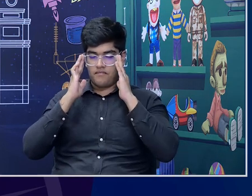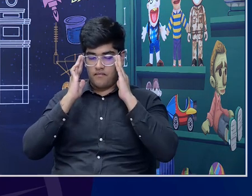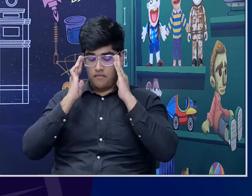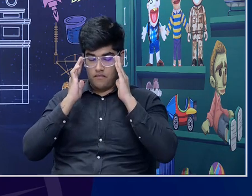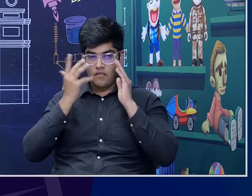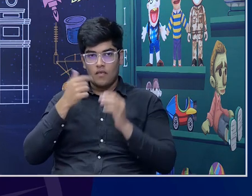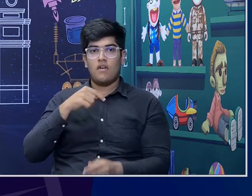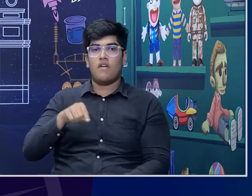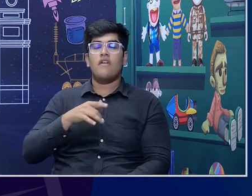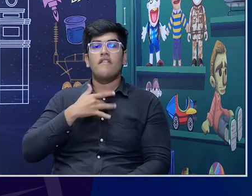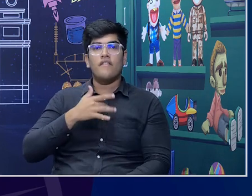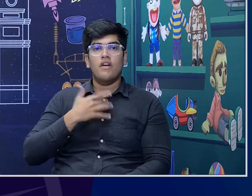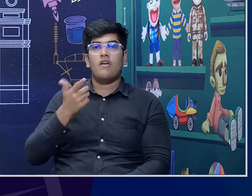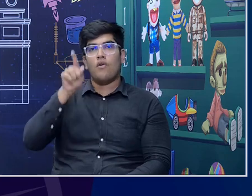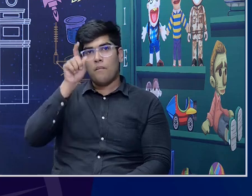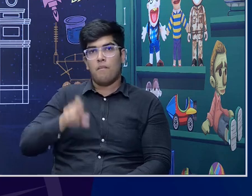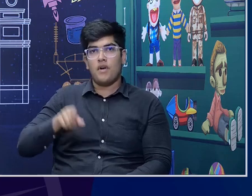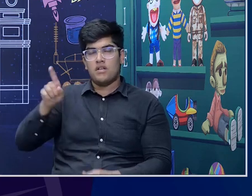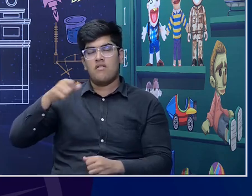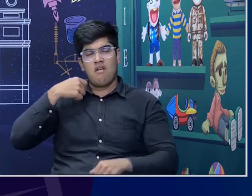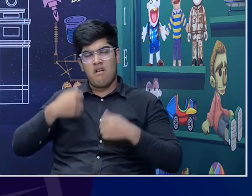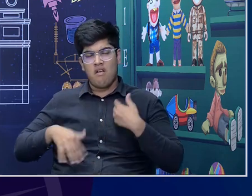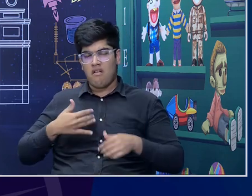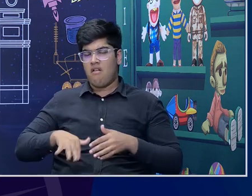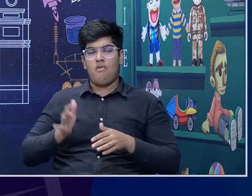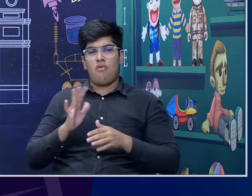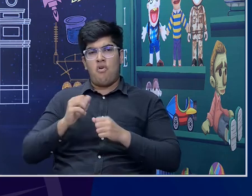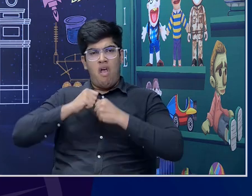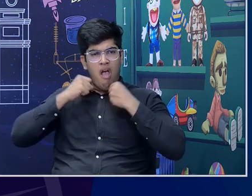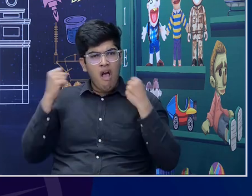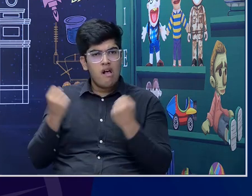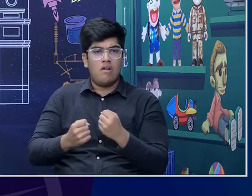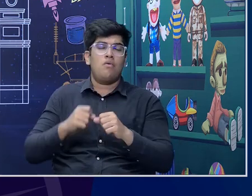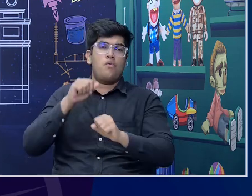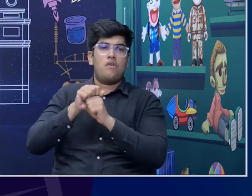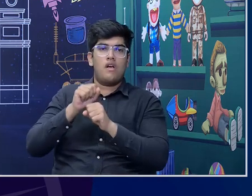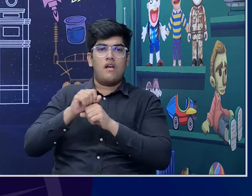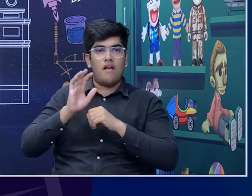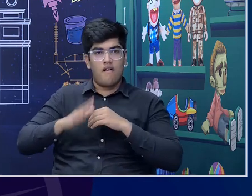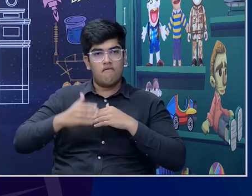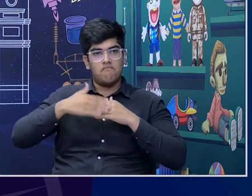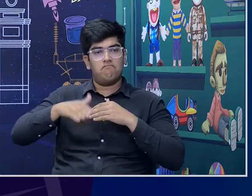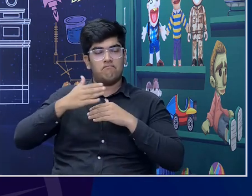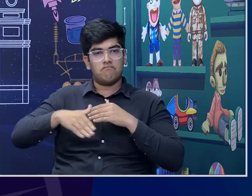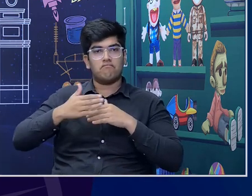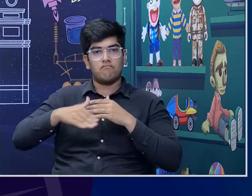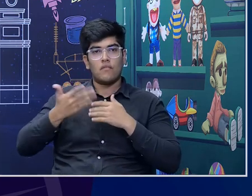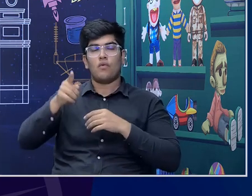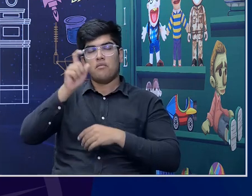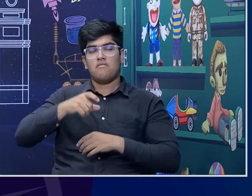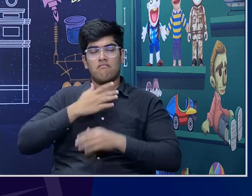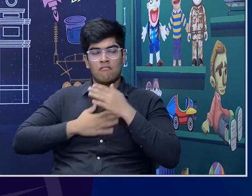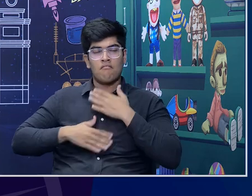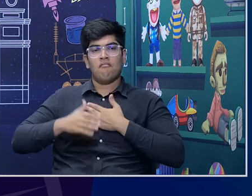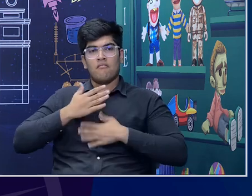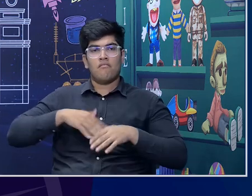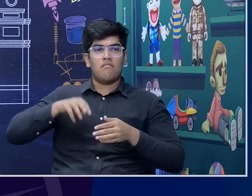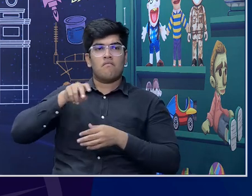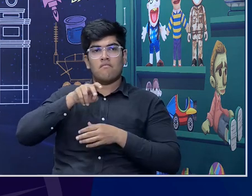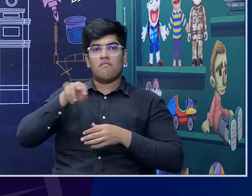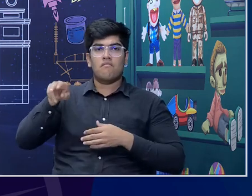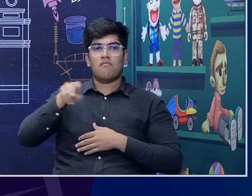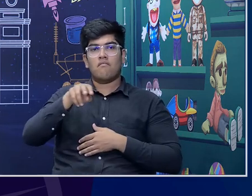कितने महनती, कितने परिक्ष्रमी कवर सिंग जी थे और मतलब सायम भी बहुत जादा था इन में, तो उनको कभी-कभी